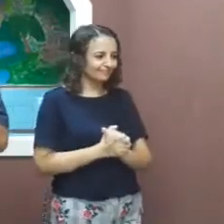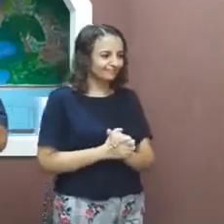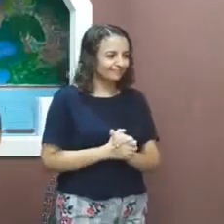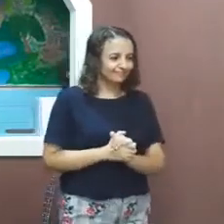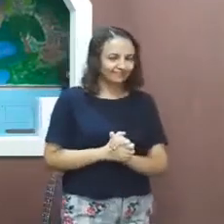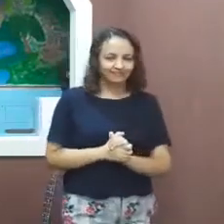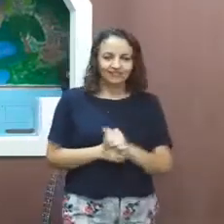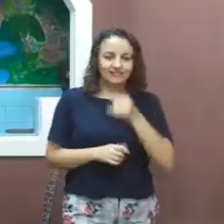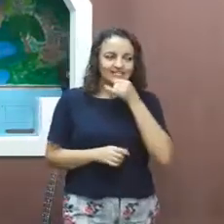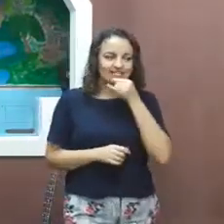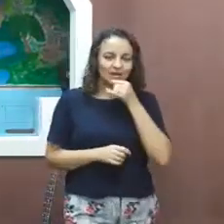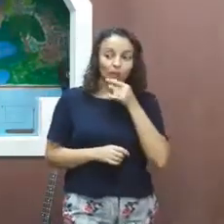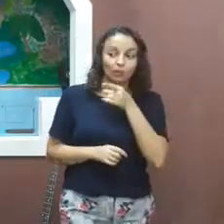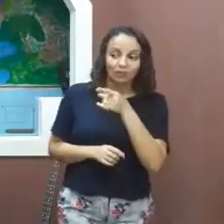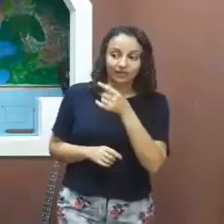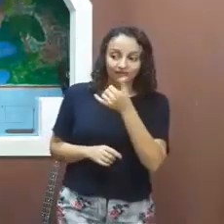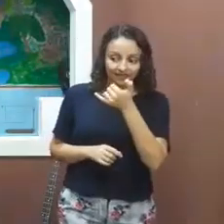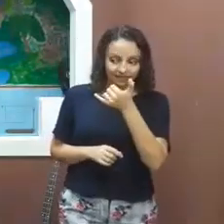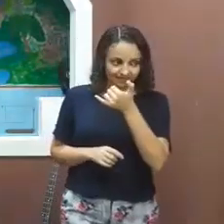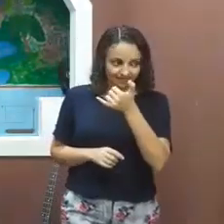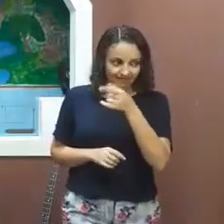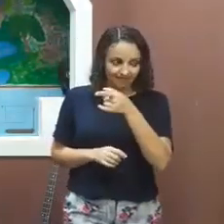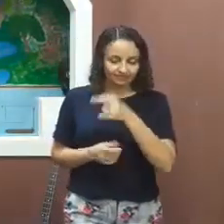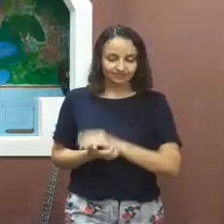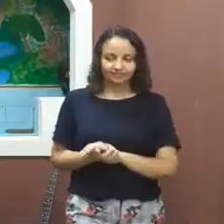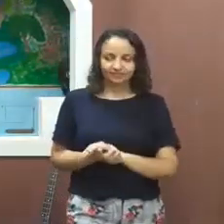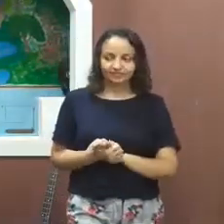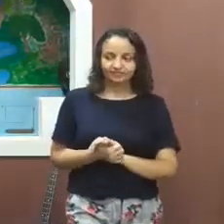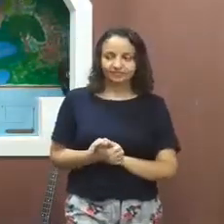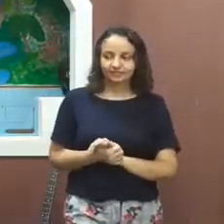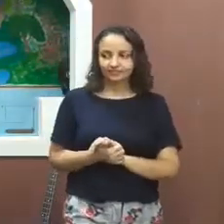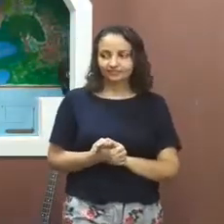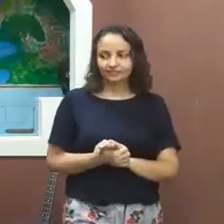Essa que eu não estou fazendo coisa, né?